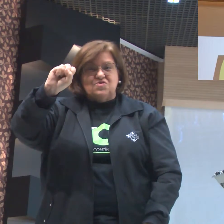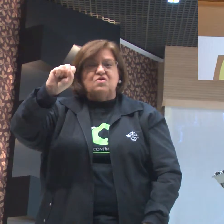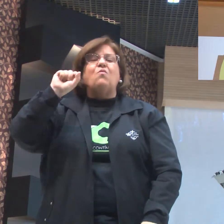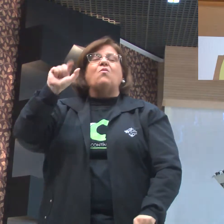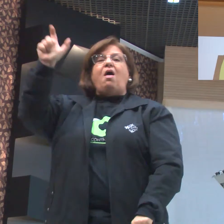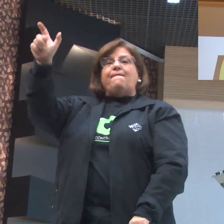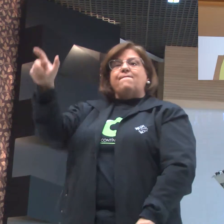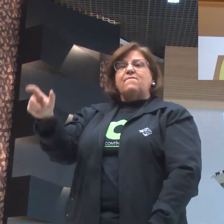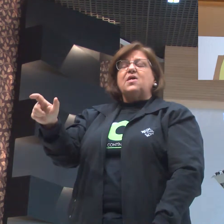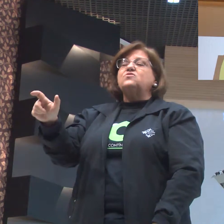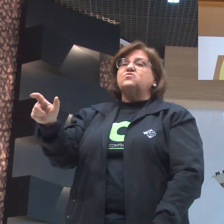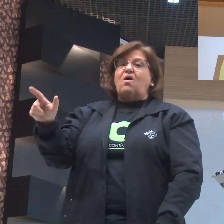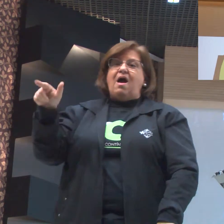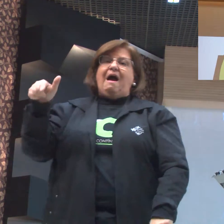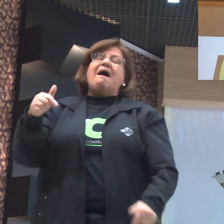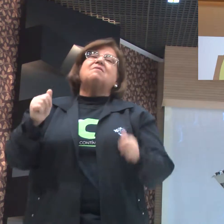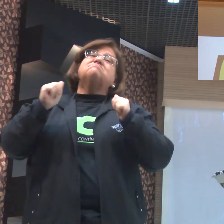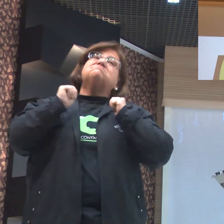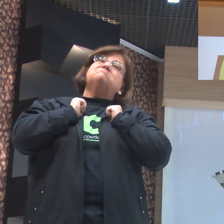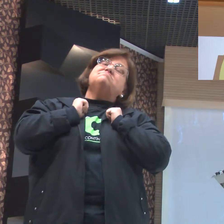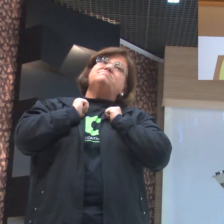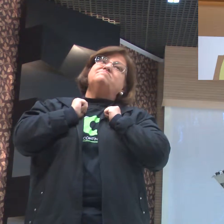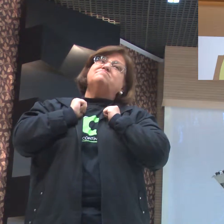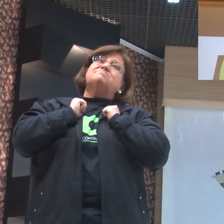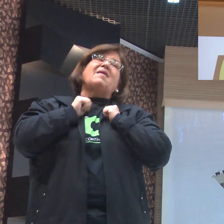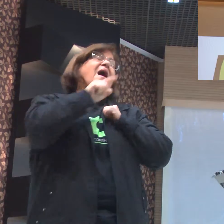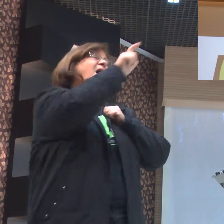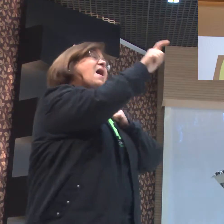solidárias com o objetivo de